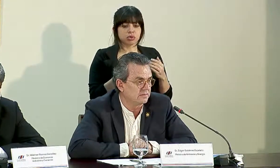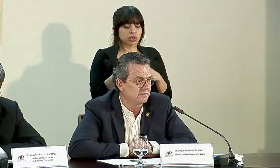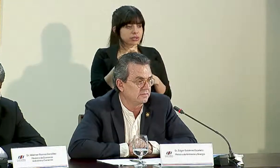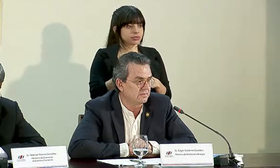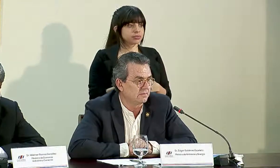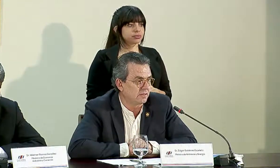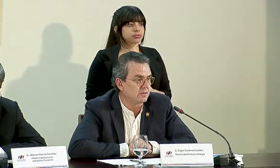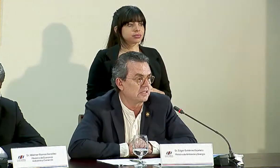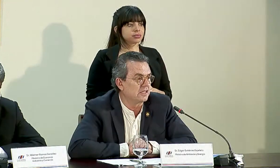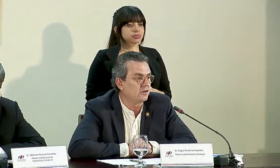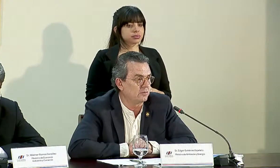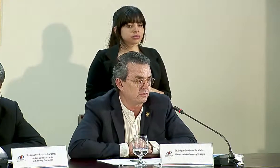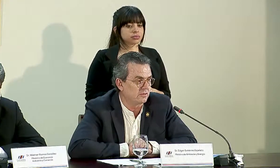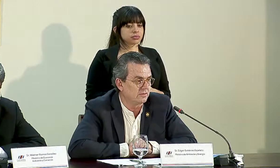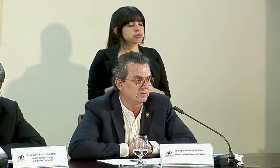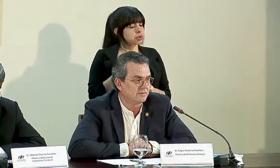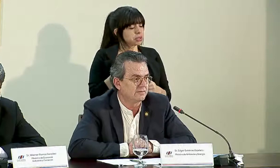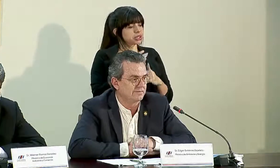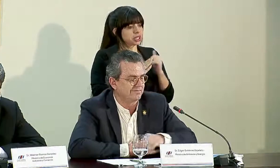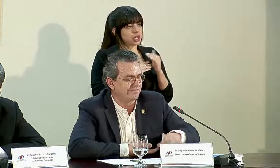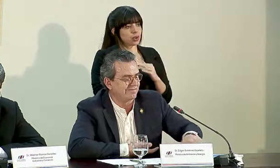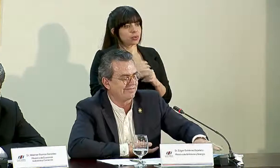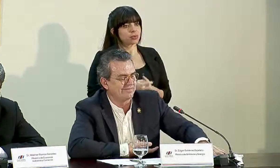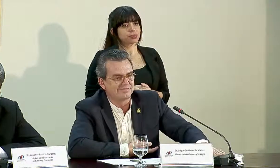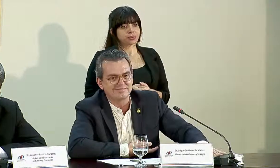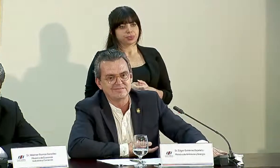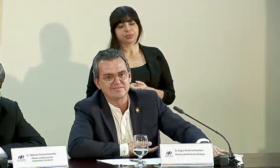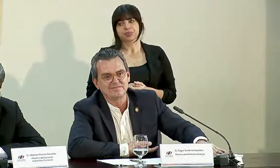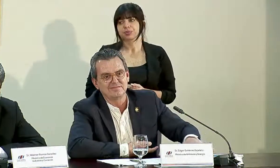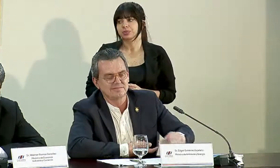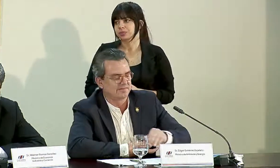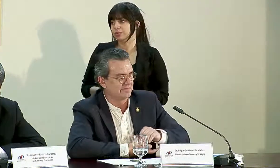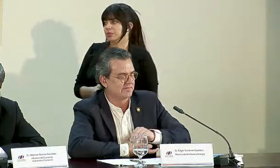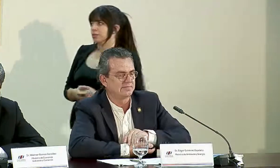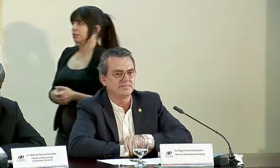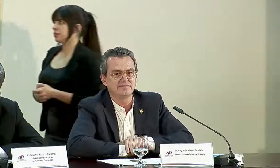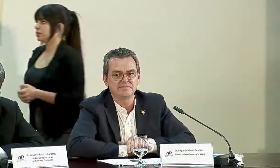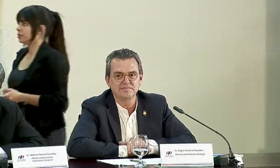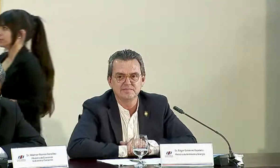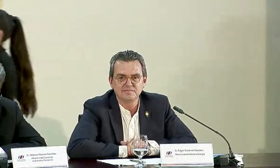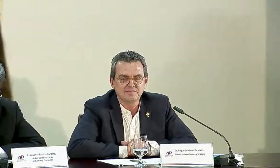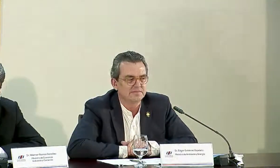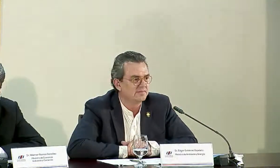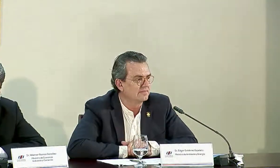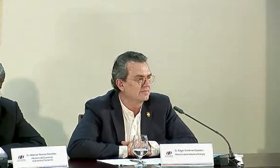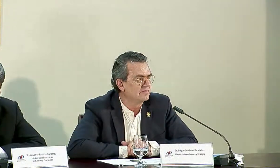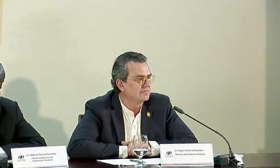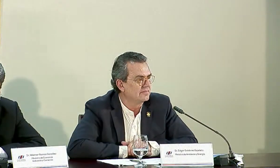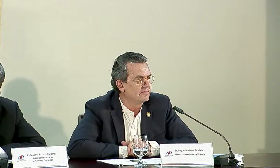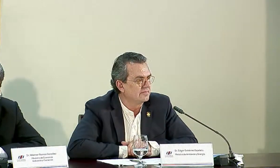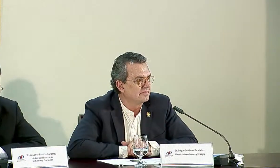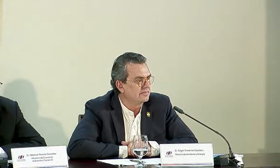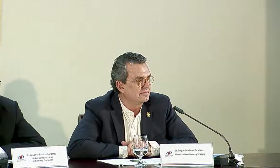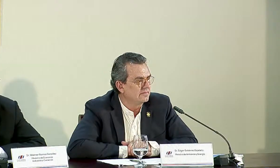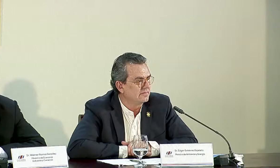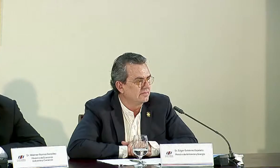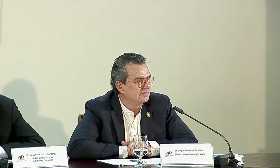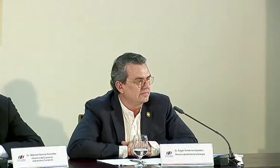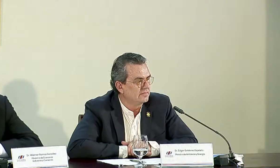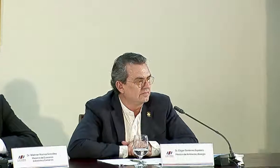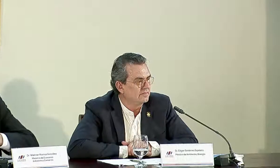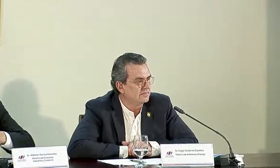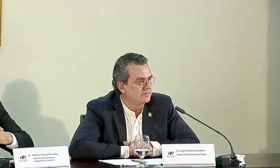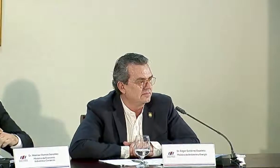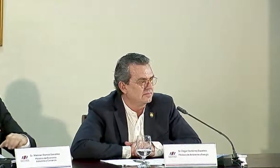corresponda. Pero me sentí cómodo. Irina Grajales, Canal 9. Muy buenas tardes. Don Welmer, me gustaría hacerle una